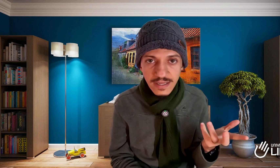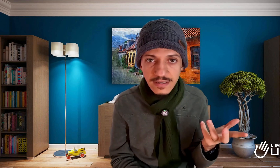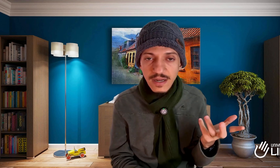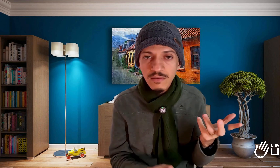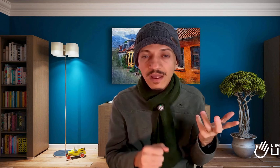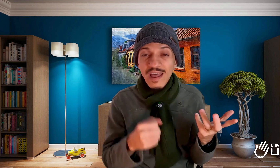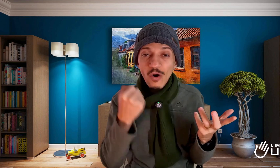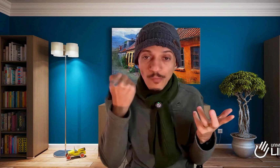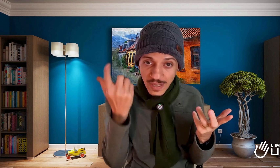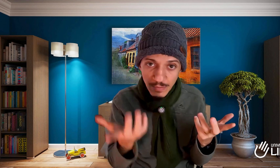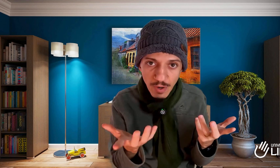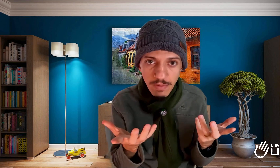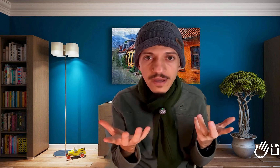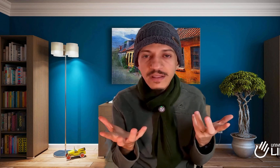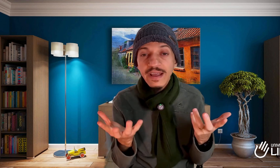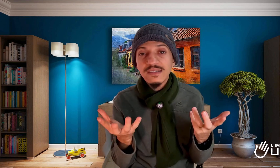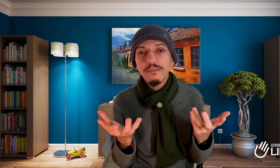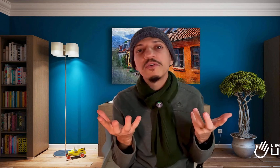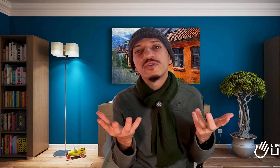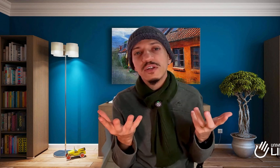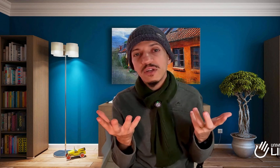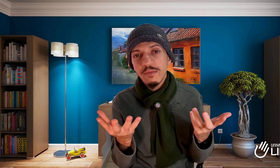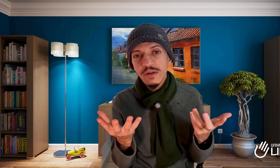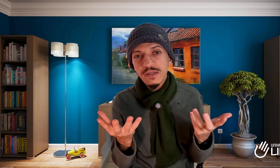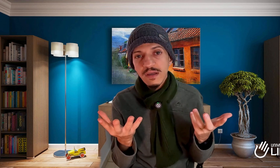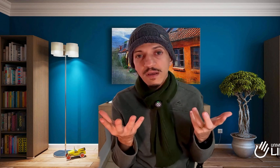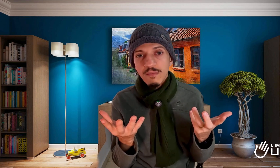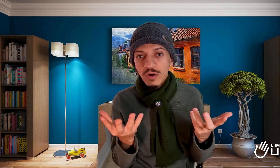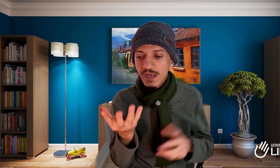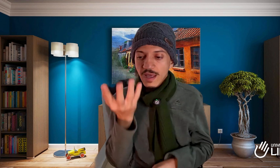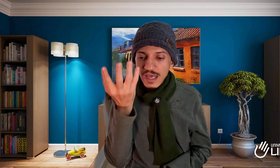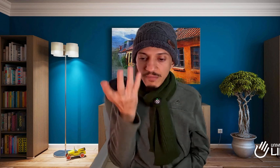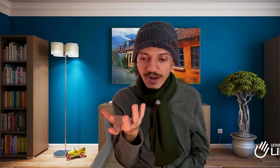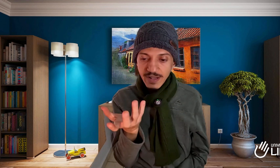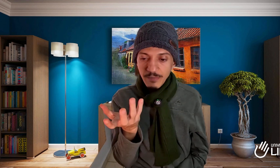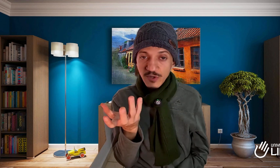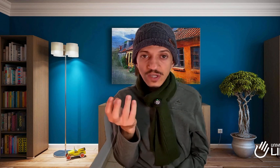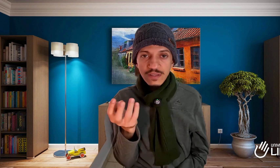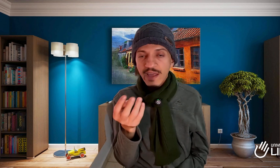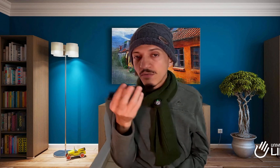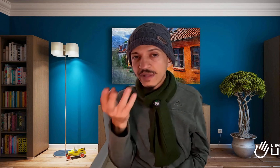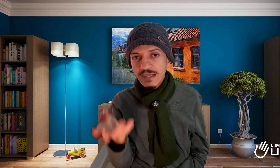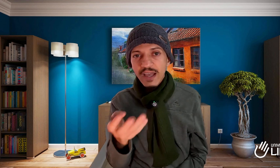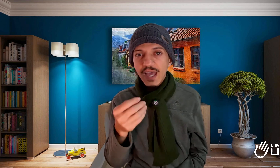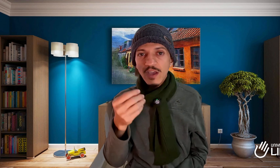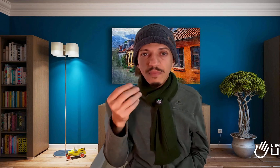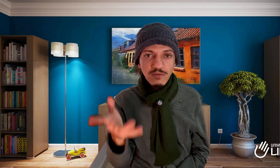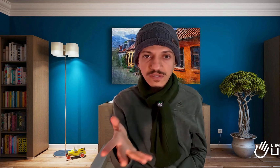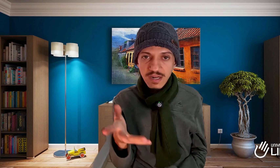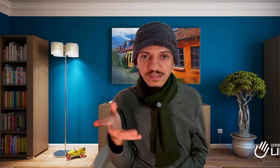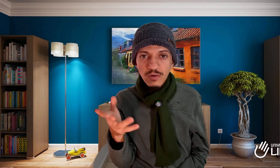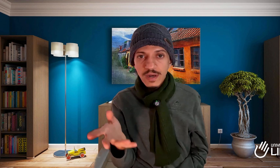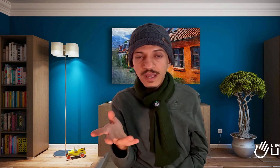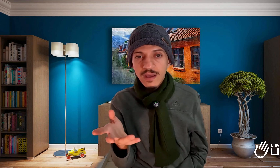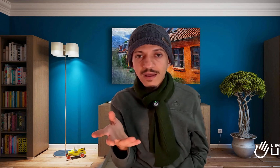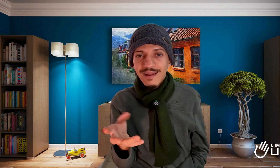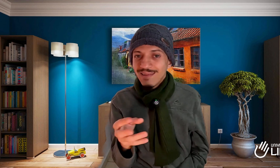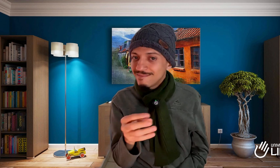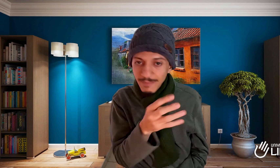sinalizando, é o mesmo problema que tem as apostilas de Libras. Porque, embora na apostila tenha um desenho, uma ilustração ali, também não dá